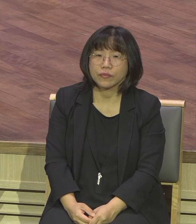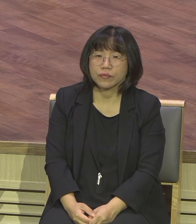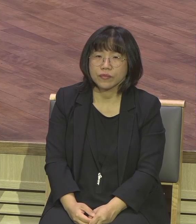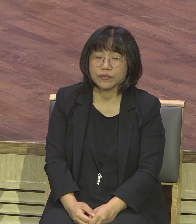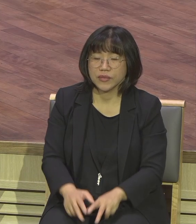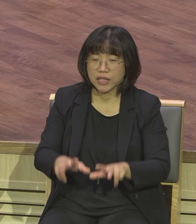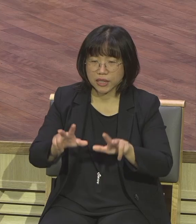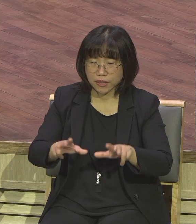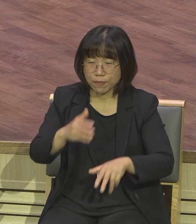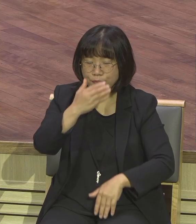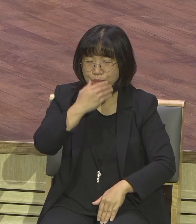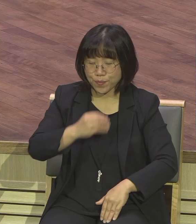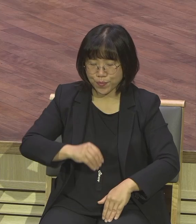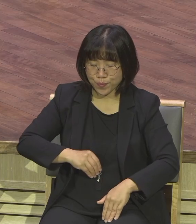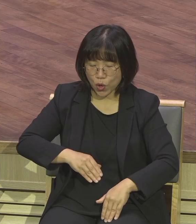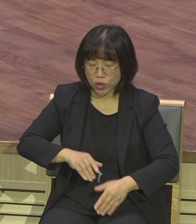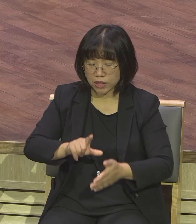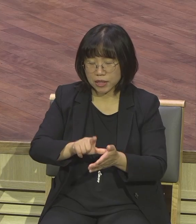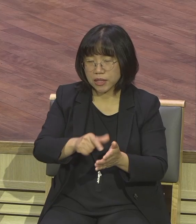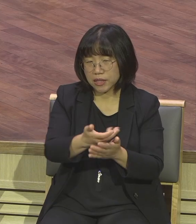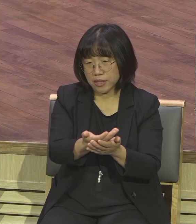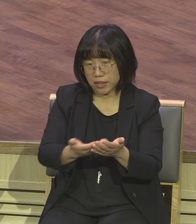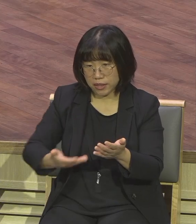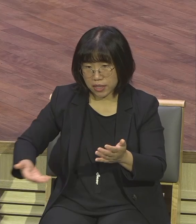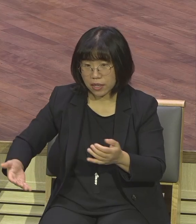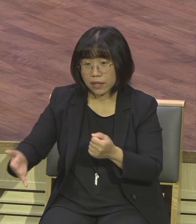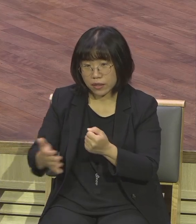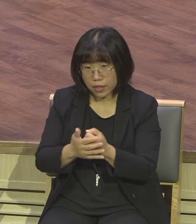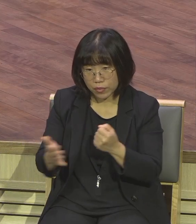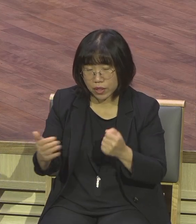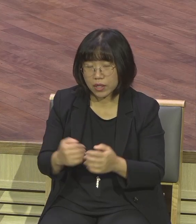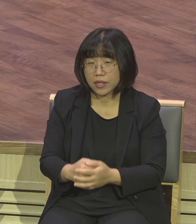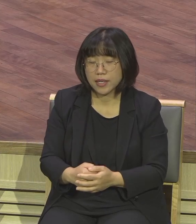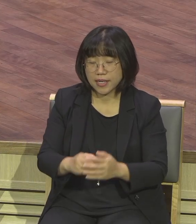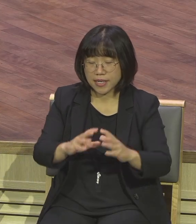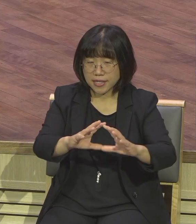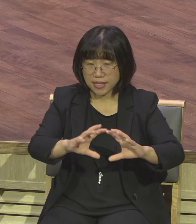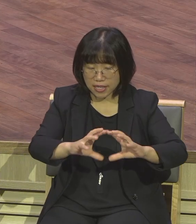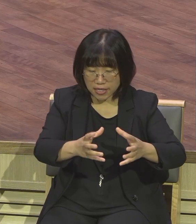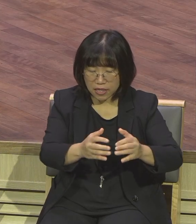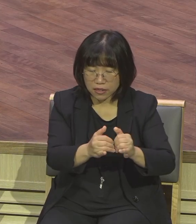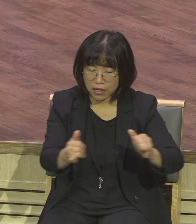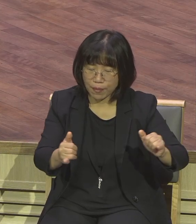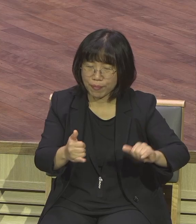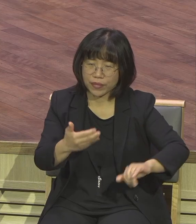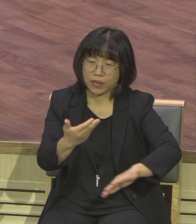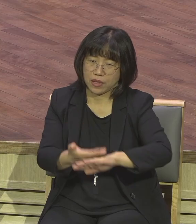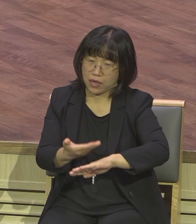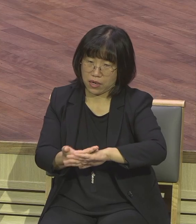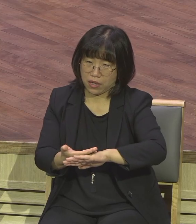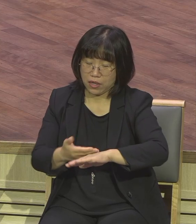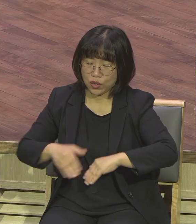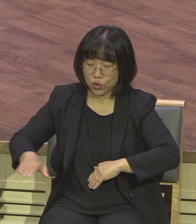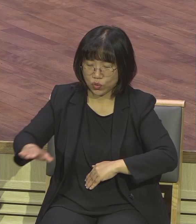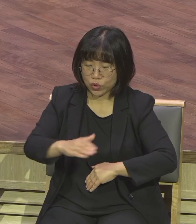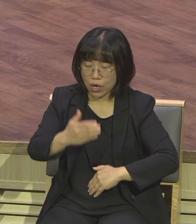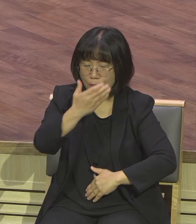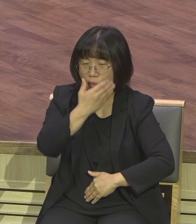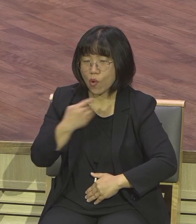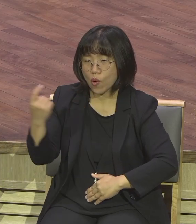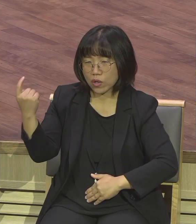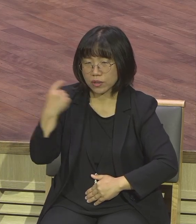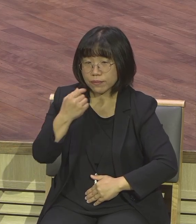복지 시대 우리는 복음을 가지고 있기 때문에 세상 사람들 하는 그런 케어 그런 복지 아니에요. 우리가 하는 거는